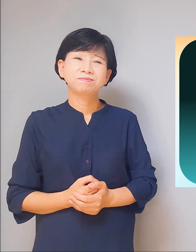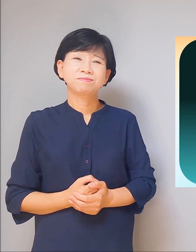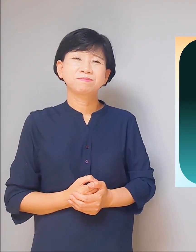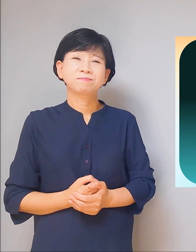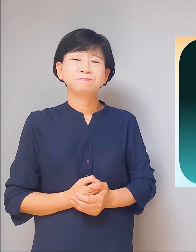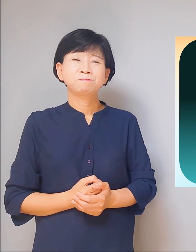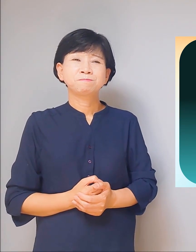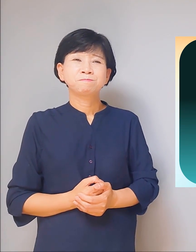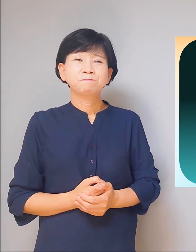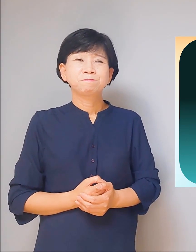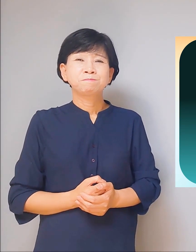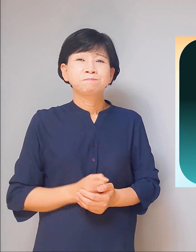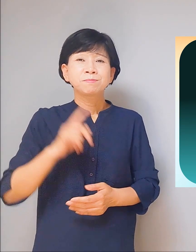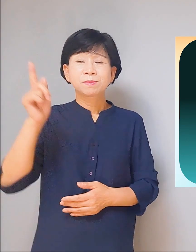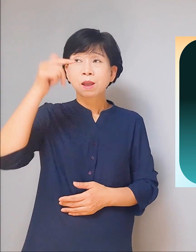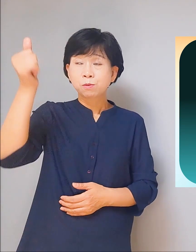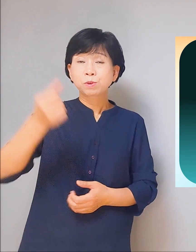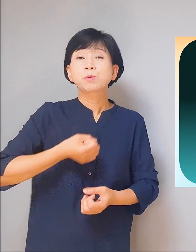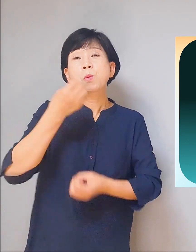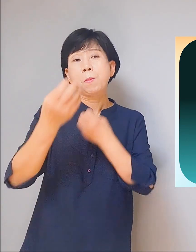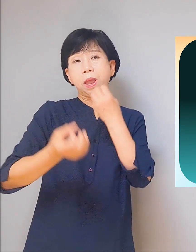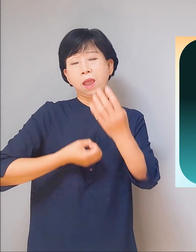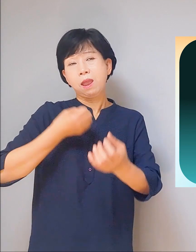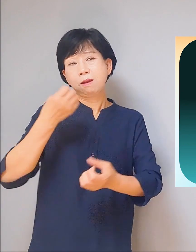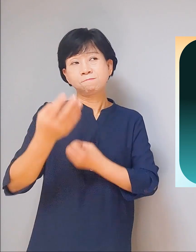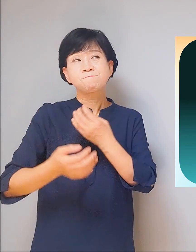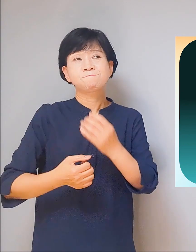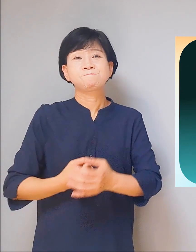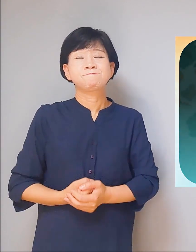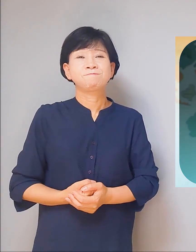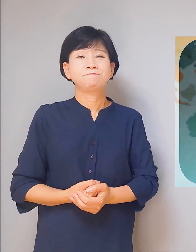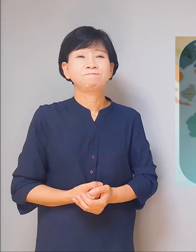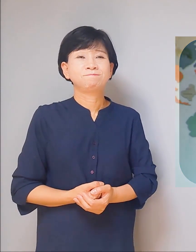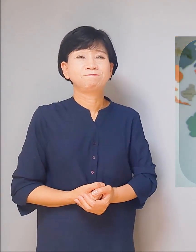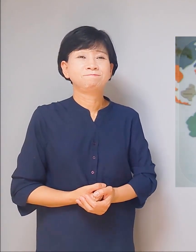아멘. 과연 다윗이 이런 고백을 할 수 있을까요?